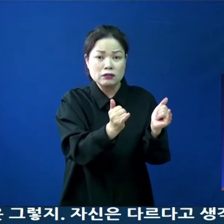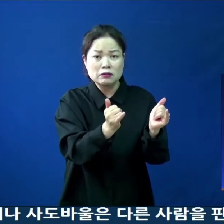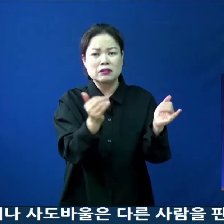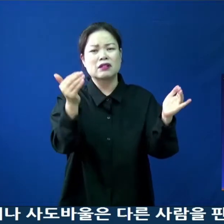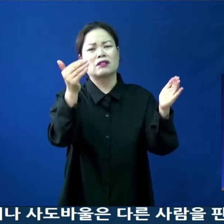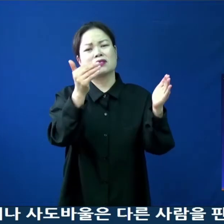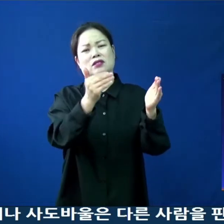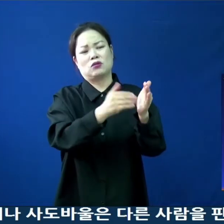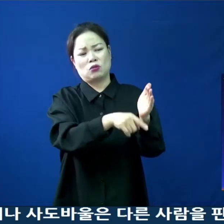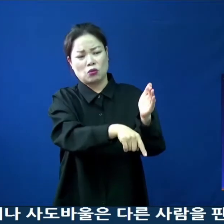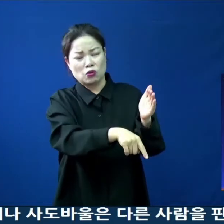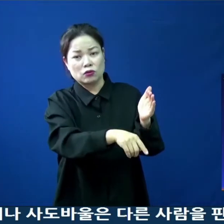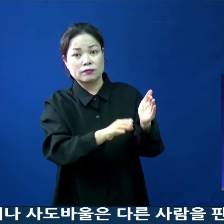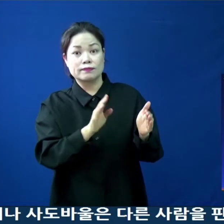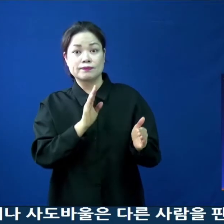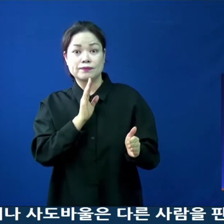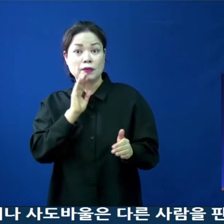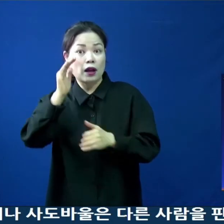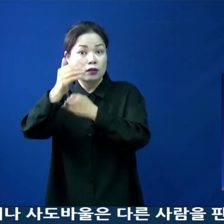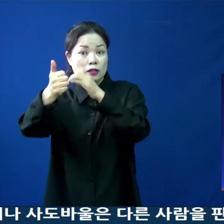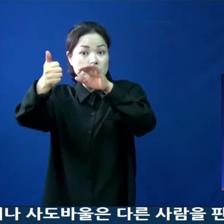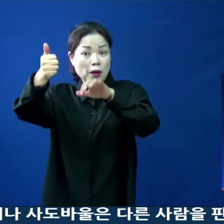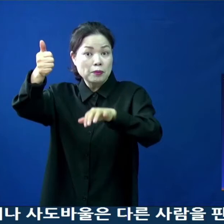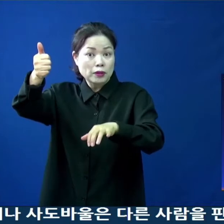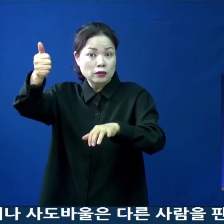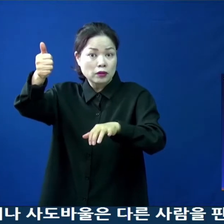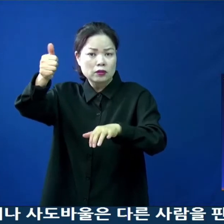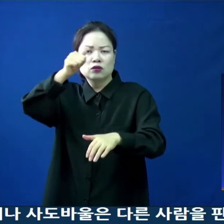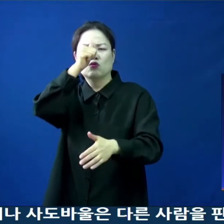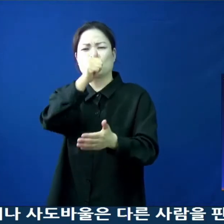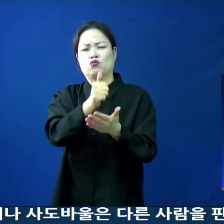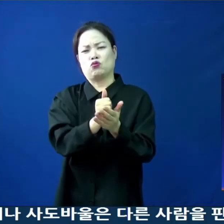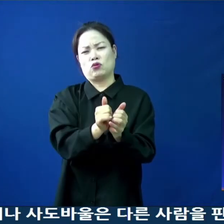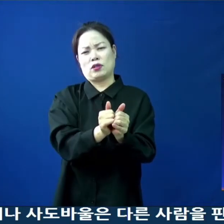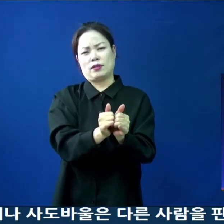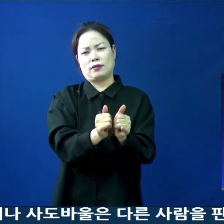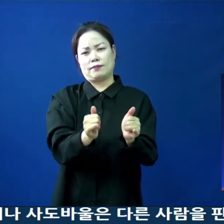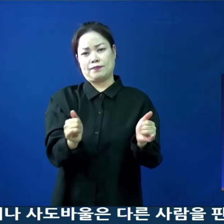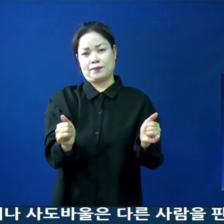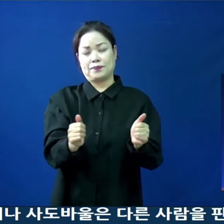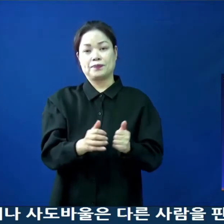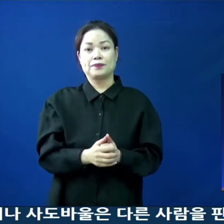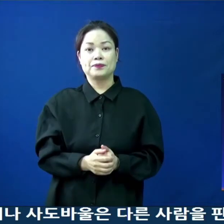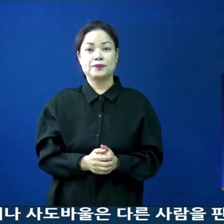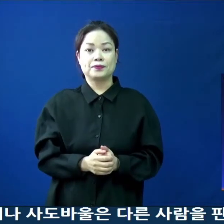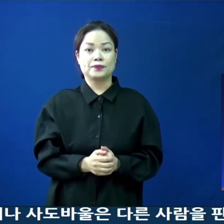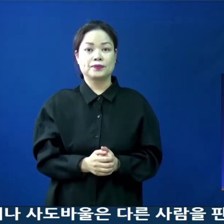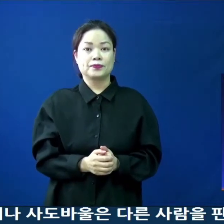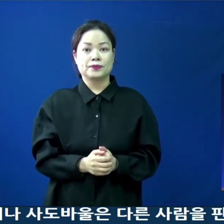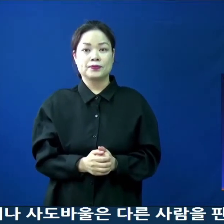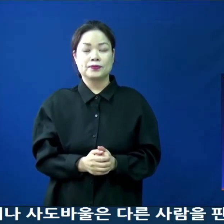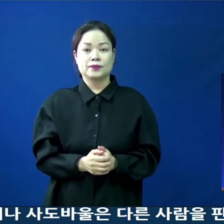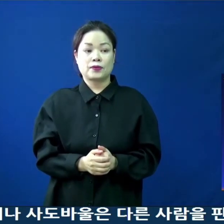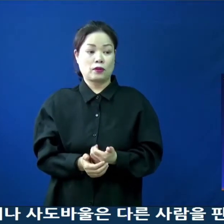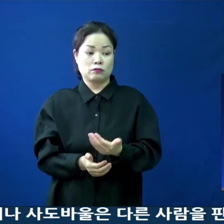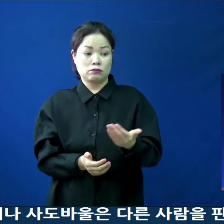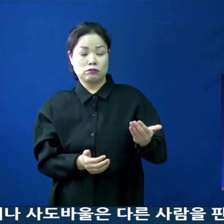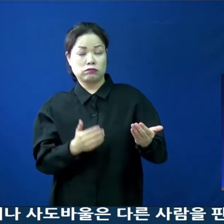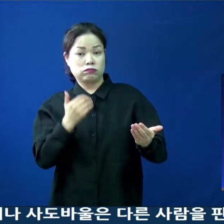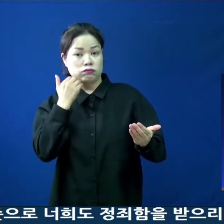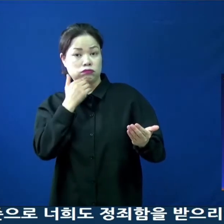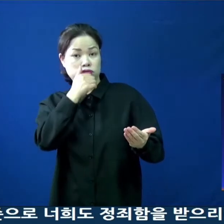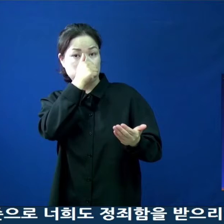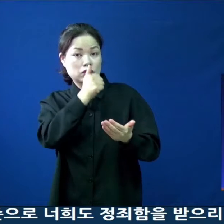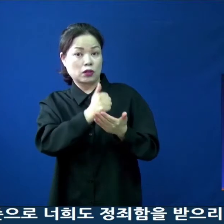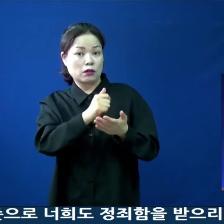유대인들조차도 사실은 하나님 앞에서 죄인이더라라는 것이죠. 여러분 누군가의